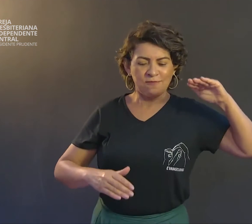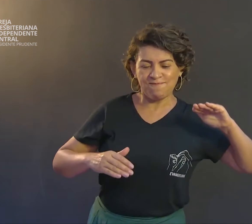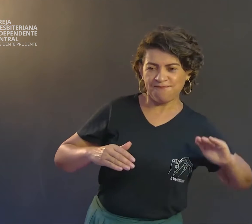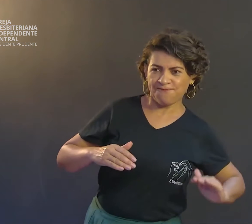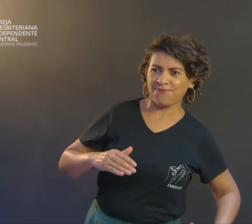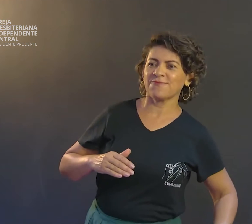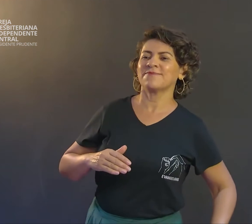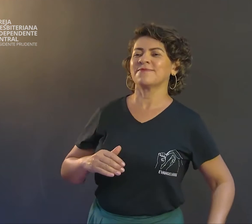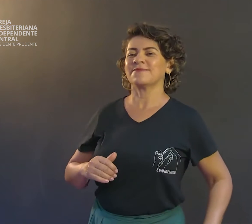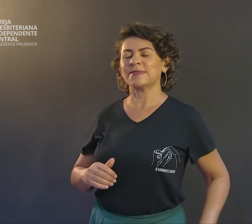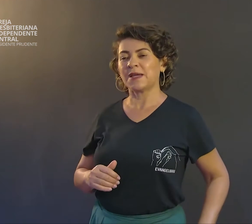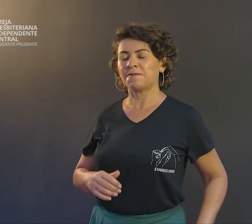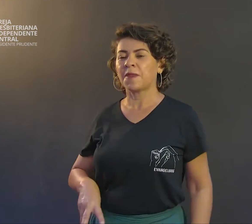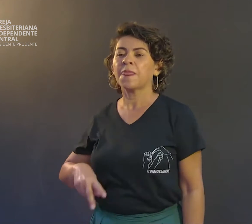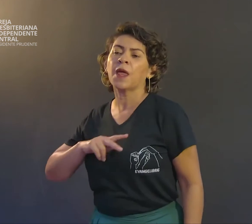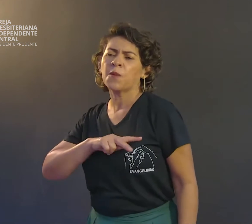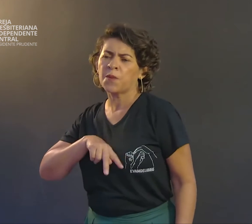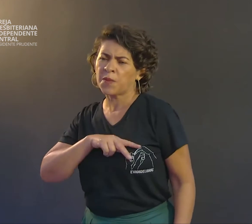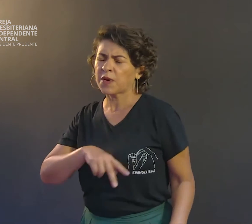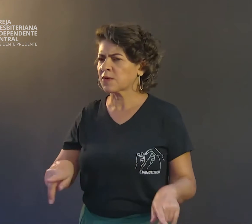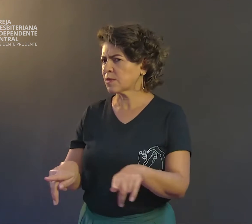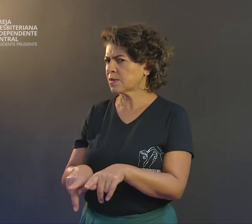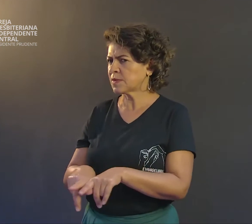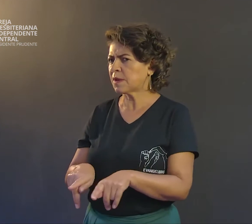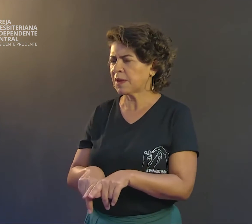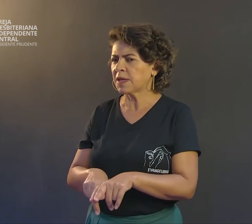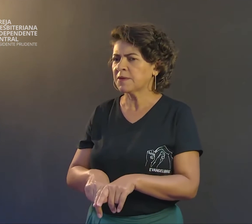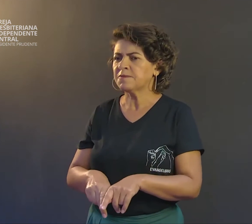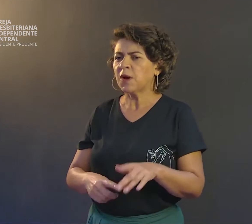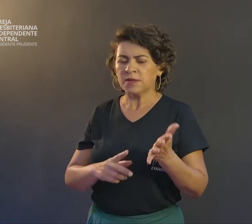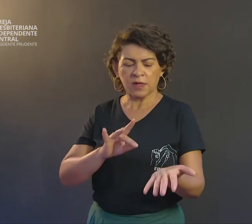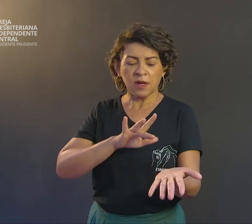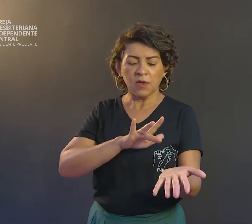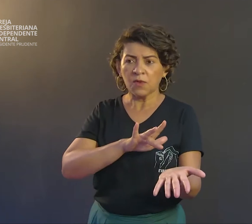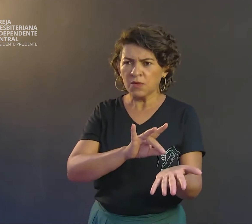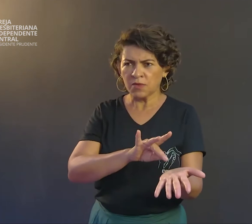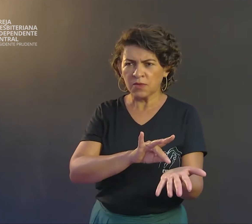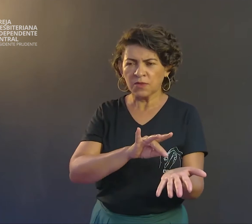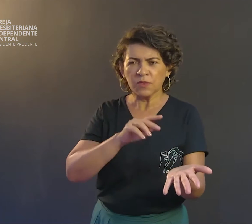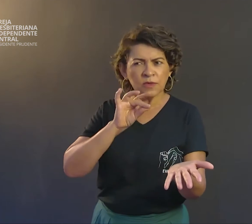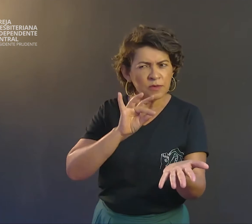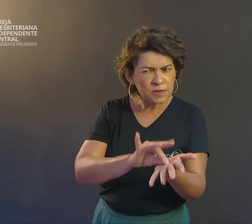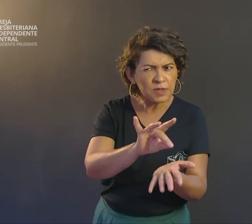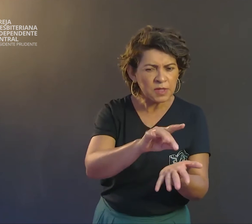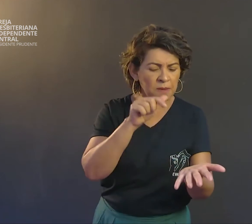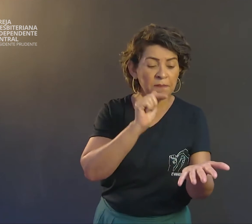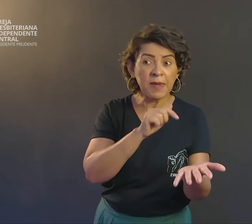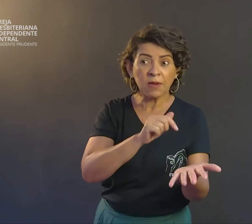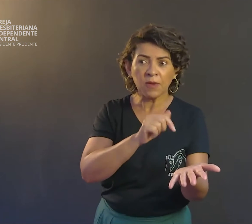Paulo também chama nossos inimigos de dominadores deste mundo de trevas.